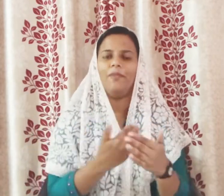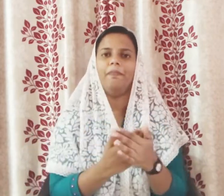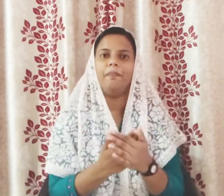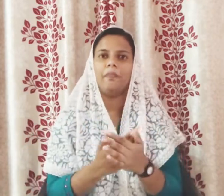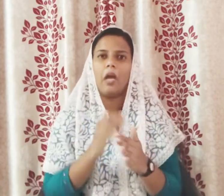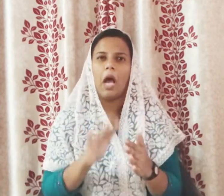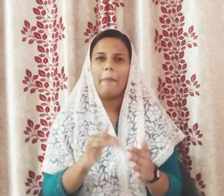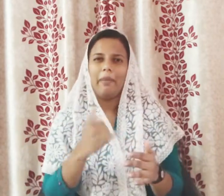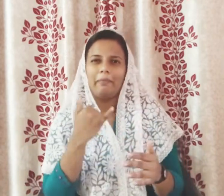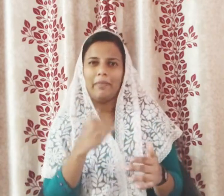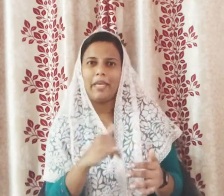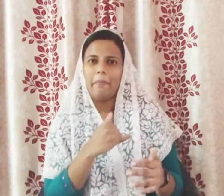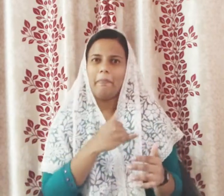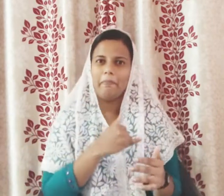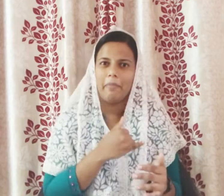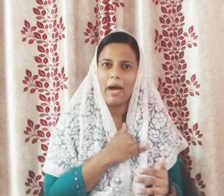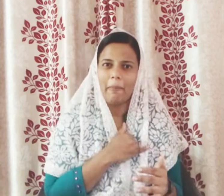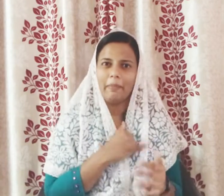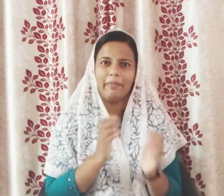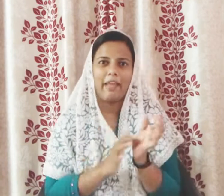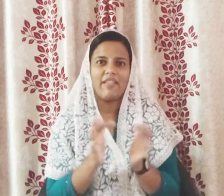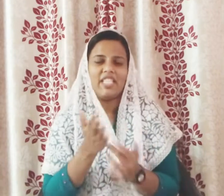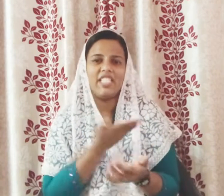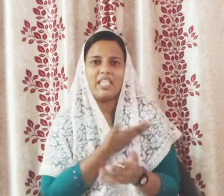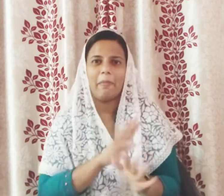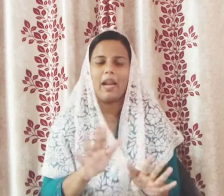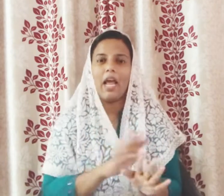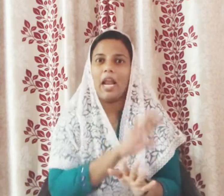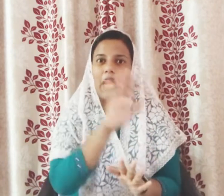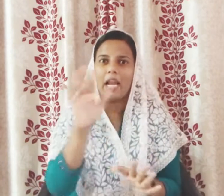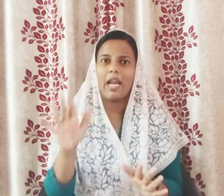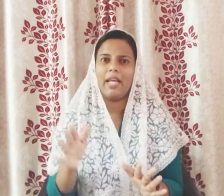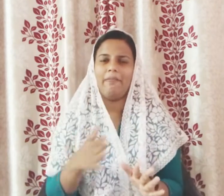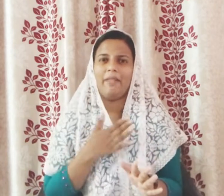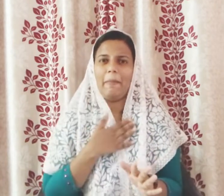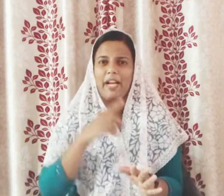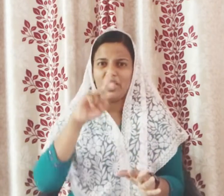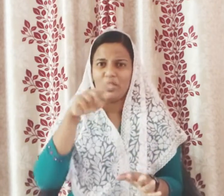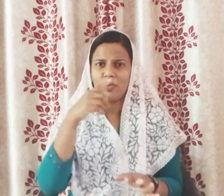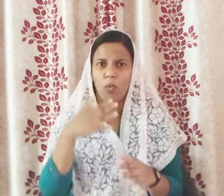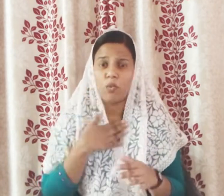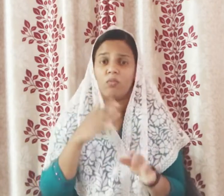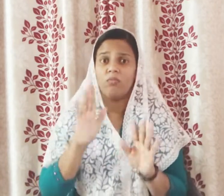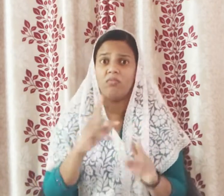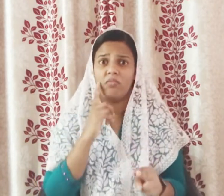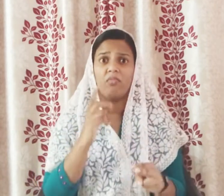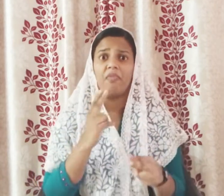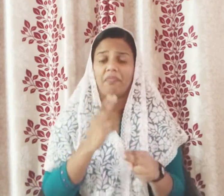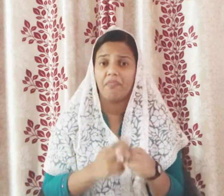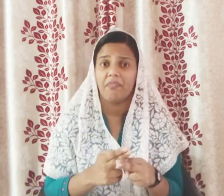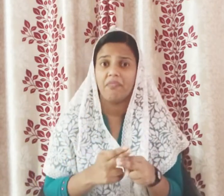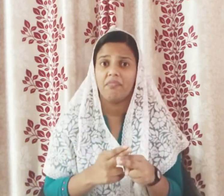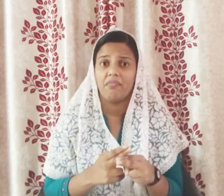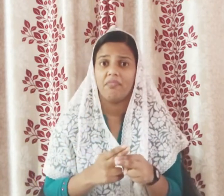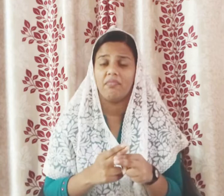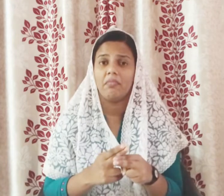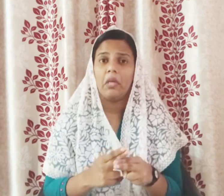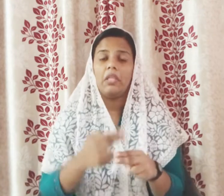ഈ ശാപഗ്രസ്തമായതും ശബദാർത്ഥിതമായതുമായതൊക്കെ നമ്മുടെ ജീവിതത്തിൽ ഉണ്ടായാൽ, ആമേൻ, ആമേൻ,